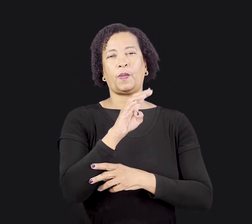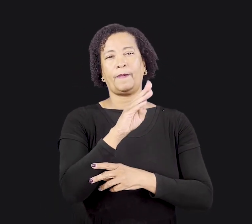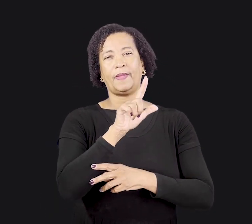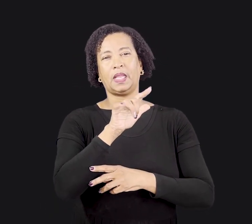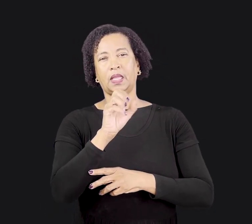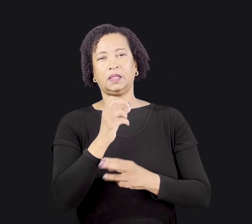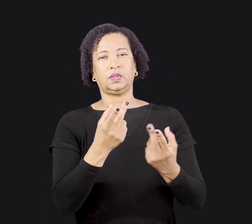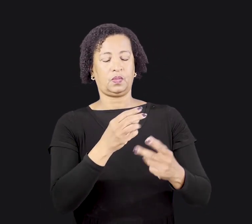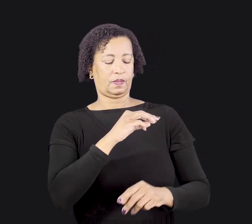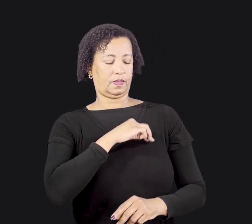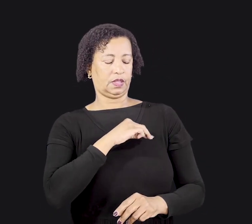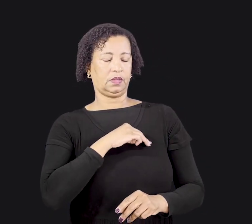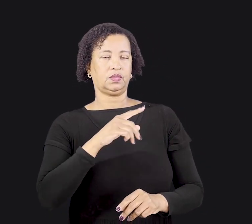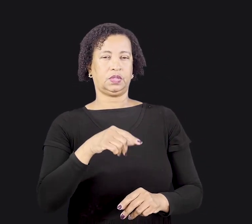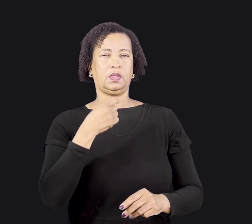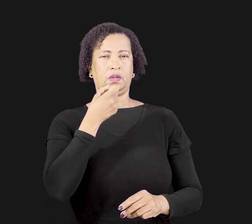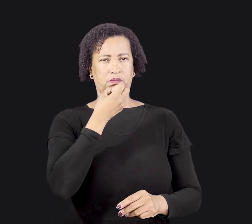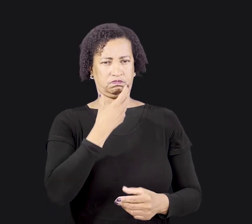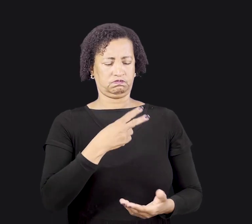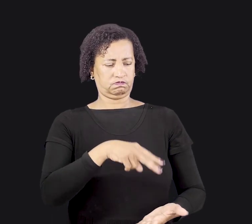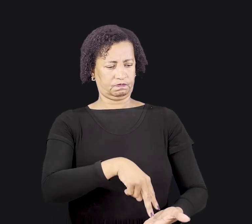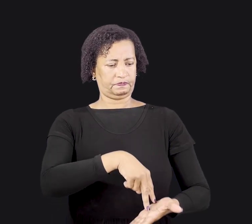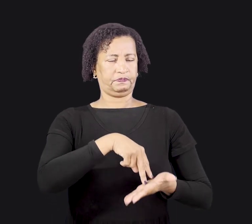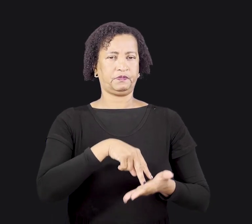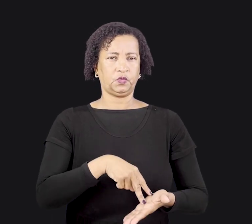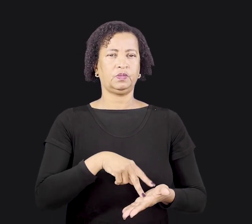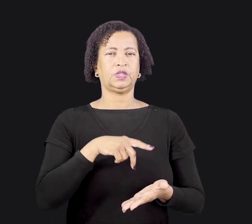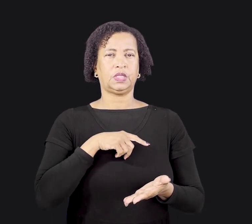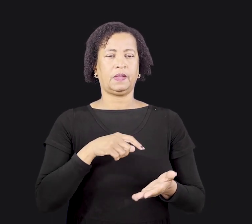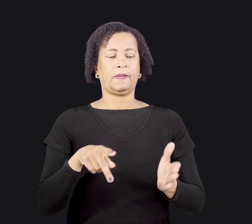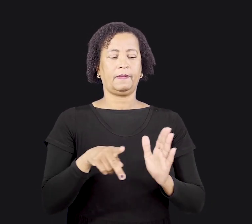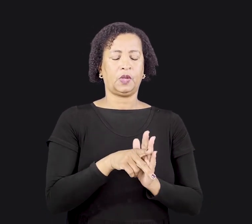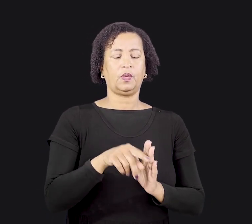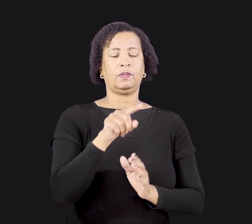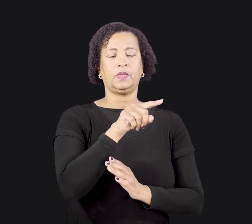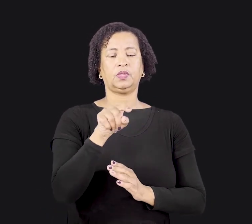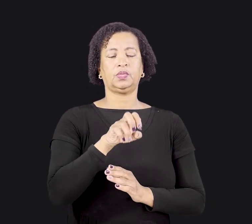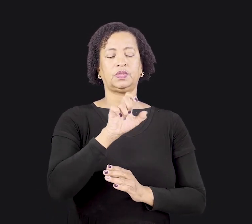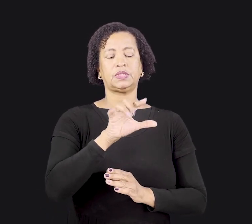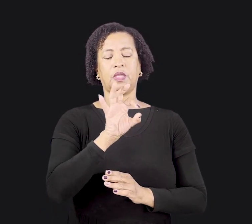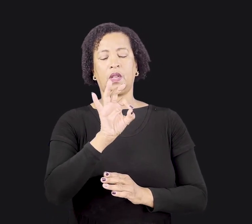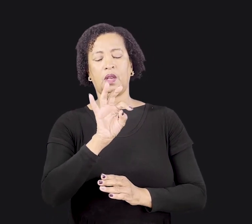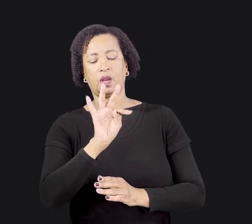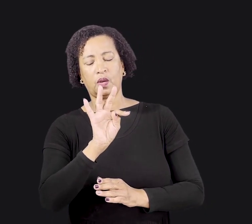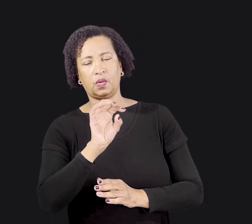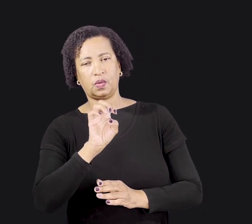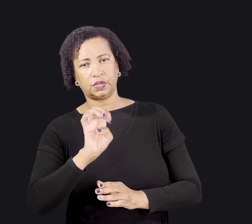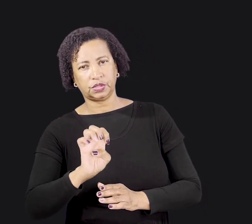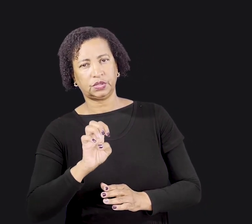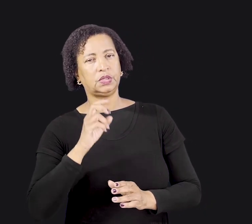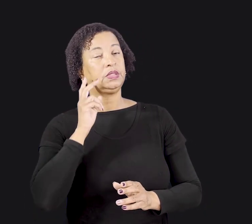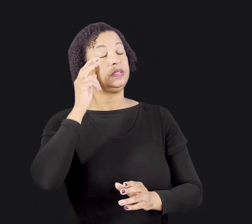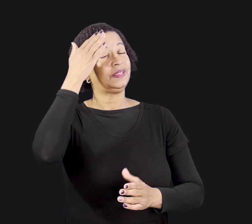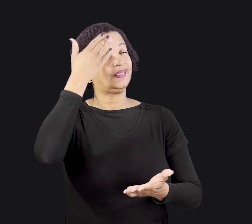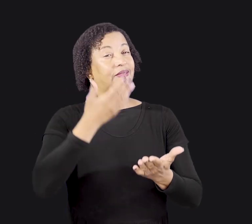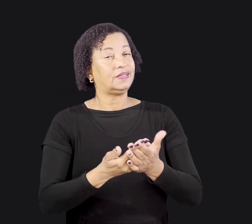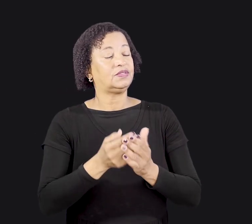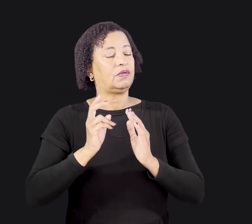Esse Simão era patriótico. Pertencia aos zelotes que acreditavam na continuação da resistência contra Roma.